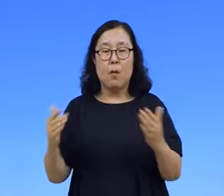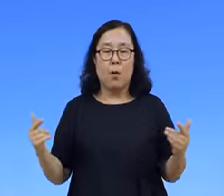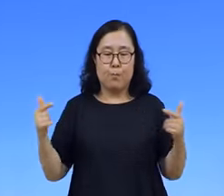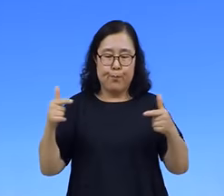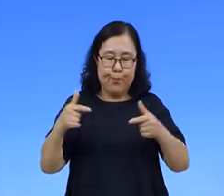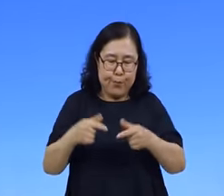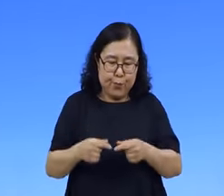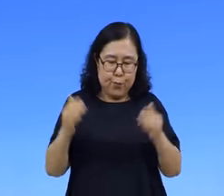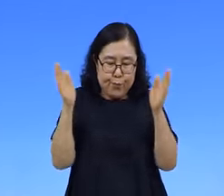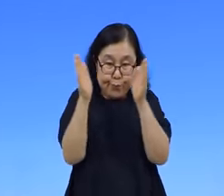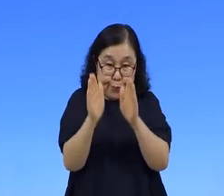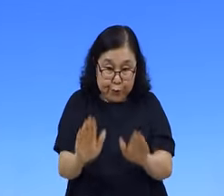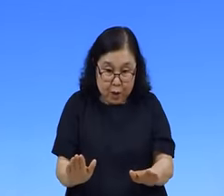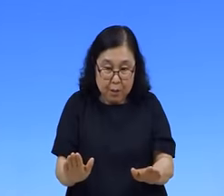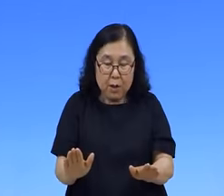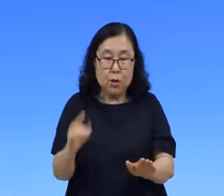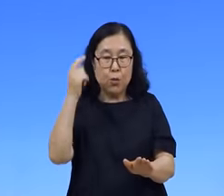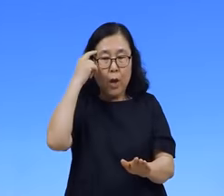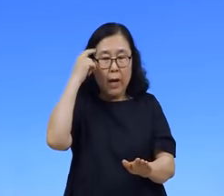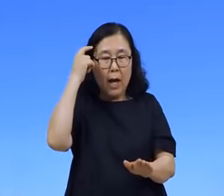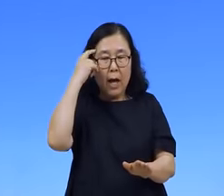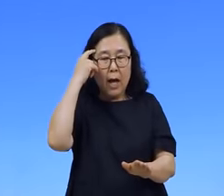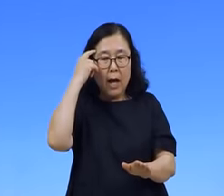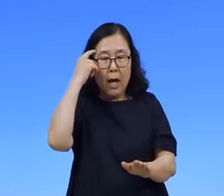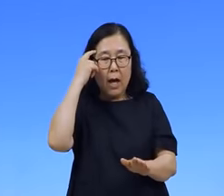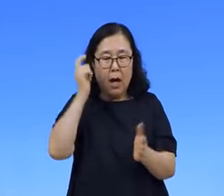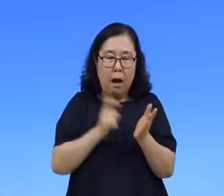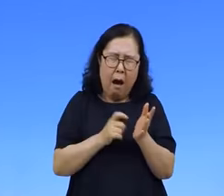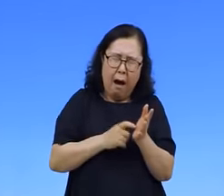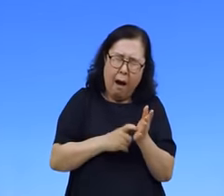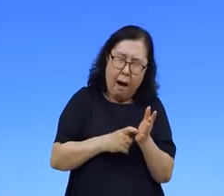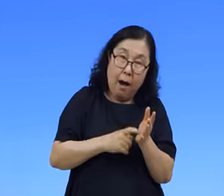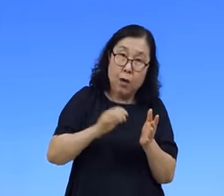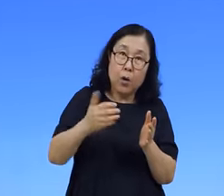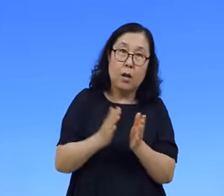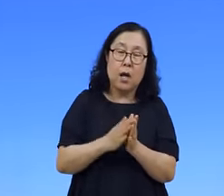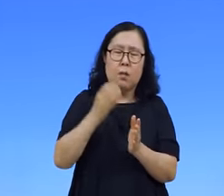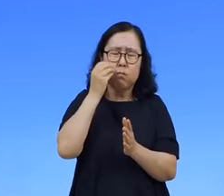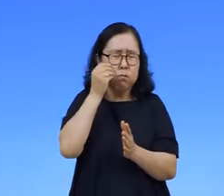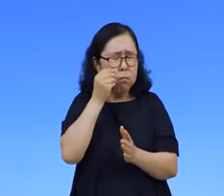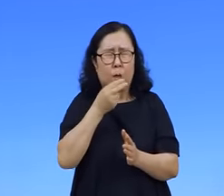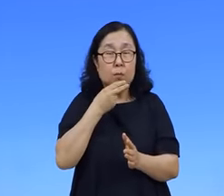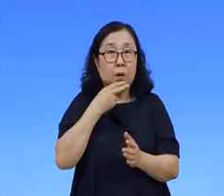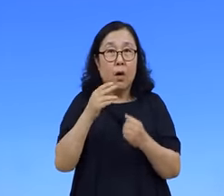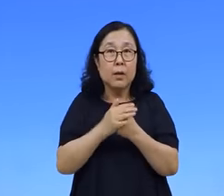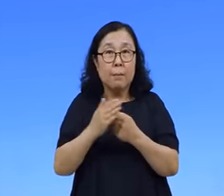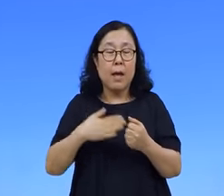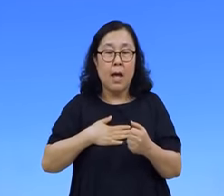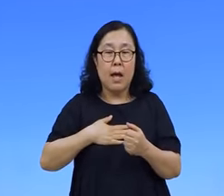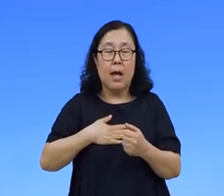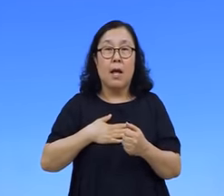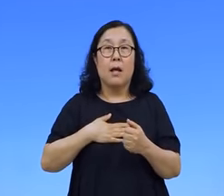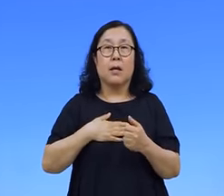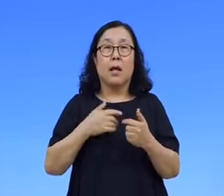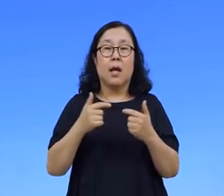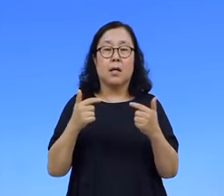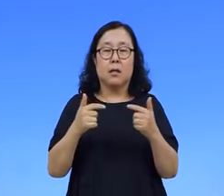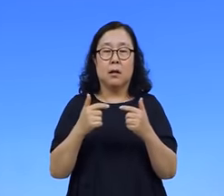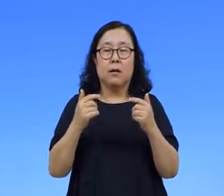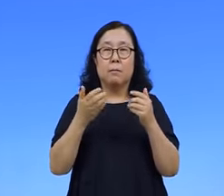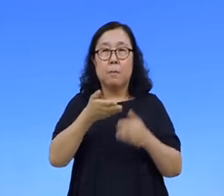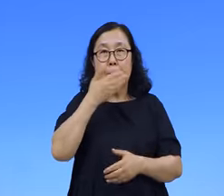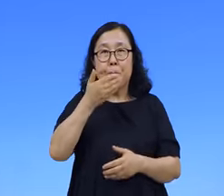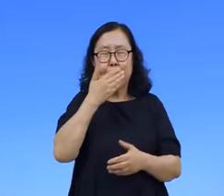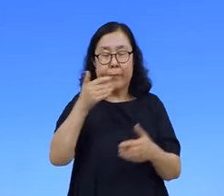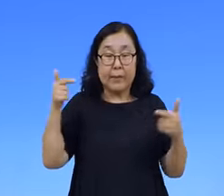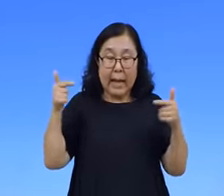뇌는 그것을 기뻐하는 게 아니라 비상이 걸리는 거예요. 이게 지금 익숙한 대로 가지 않으니까. 그래서 그 다이어트 해보신 분은 아실 거예요.